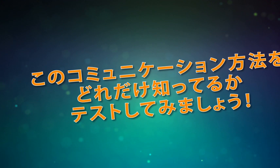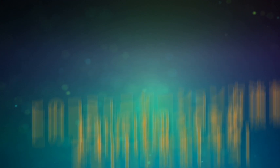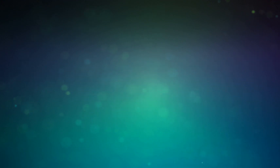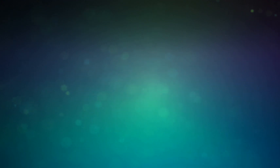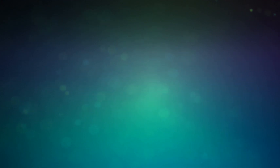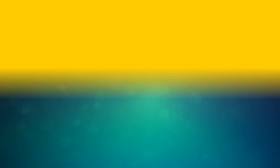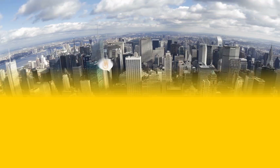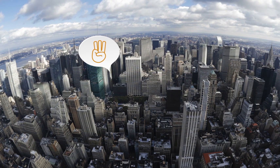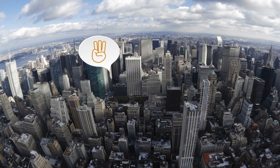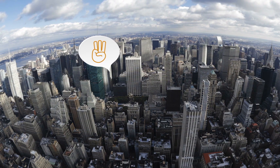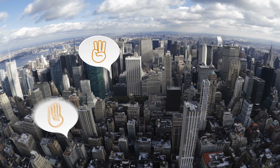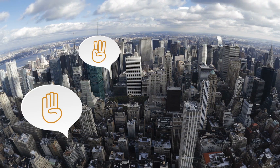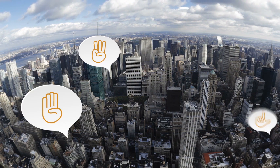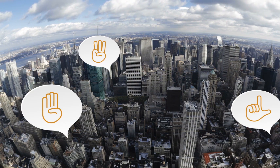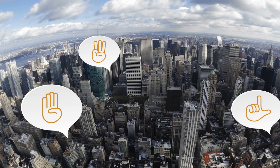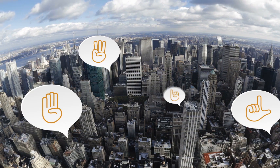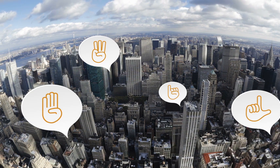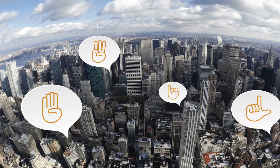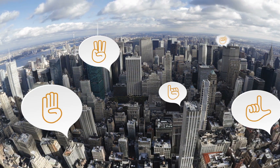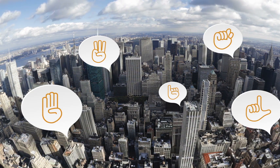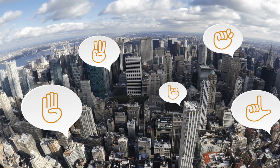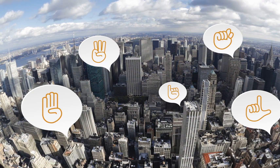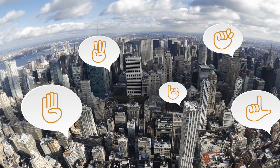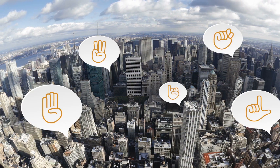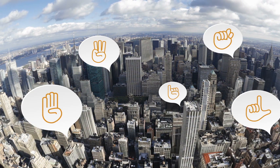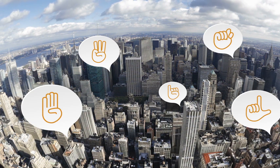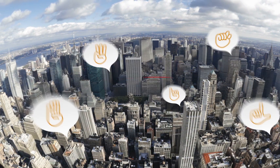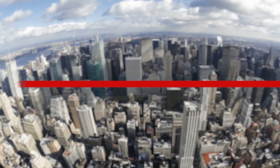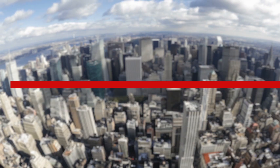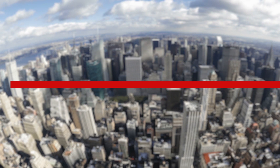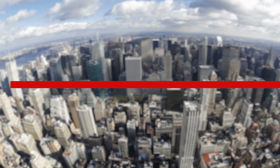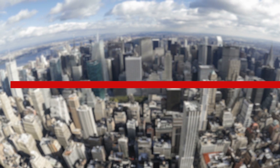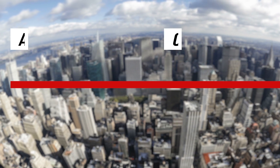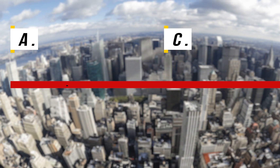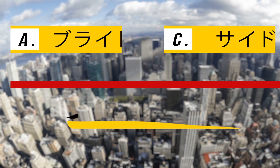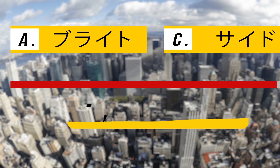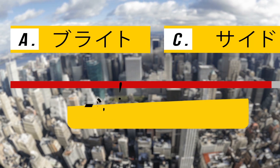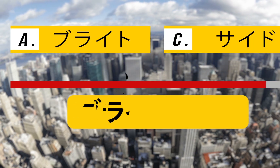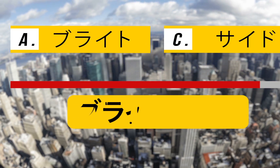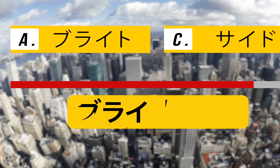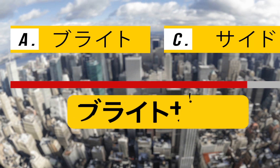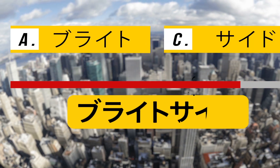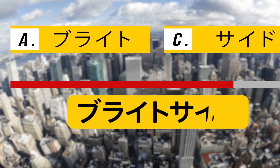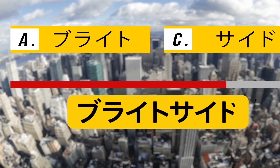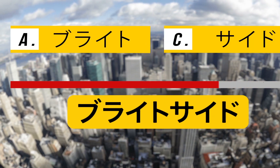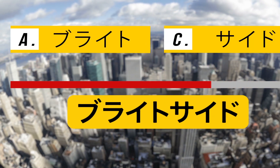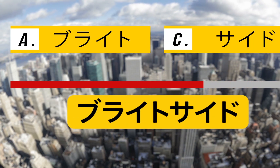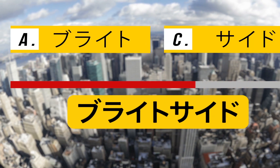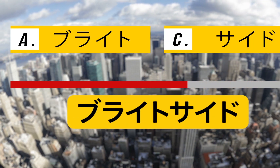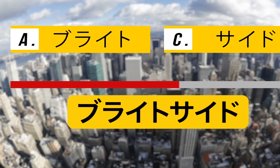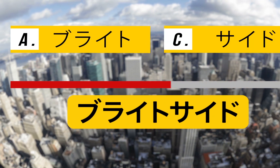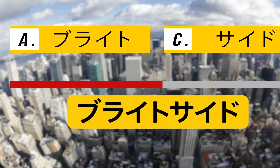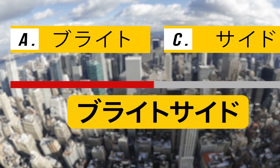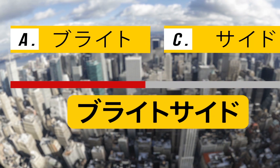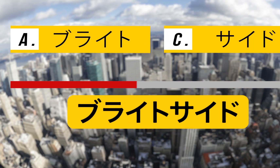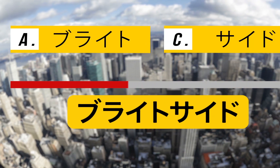してみましょう。さまざまなジェスチャーの絵を表示します。そのサインの意味を選ぶ制限時間は5秒です。その